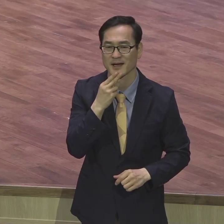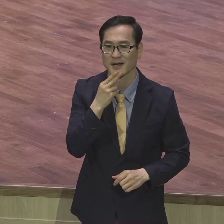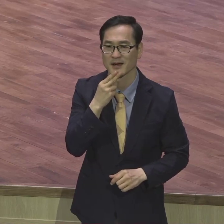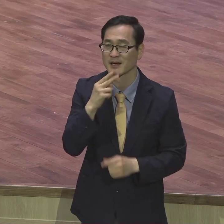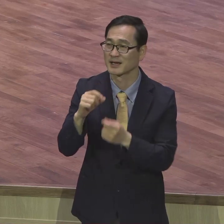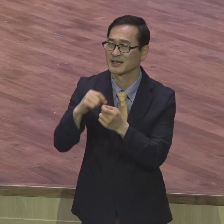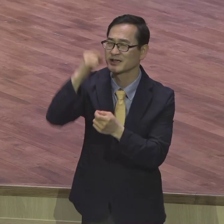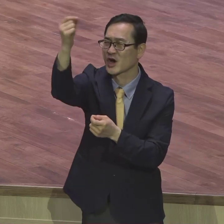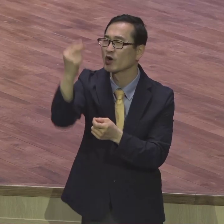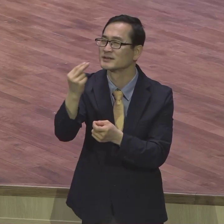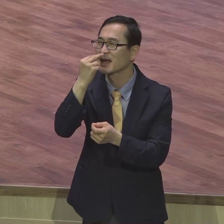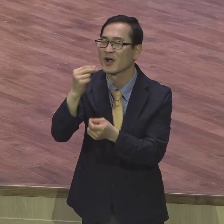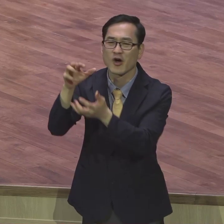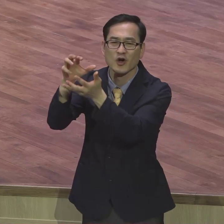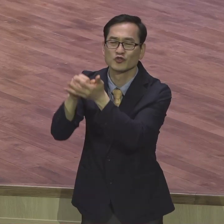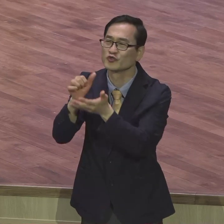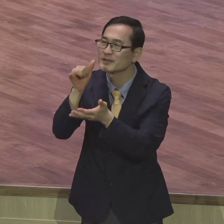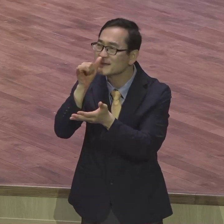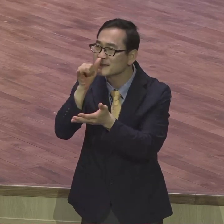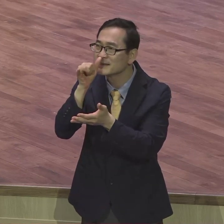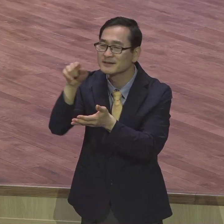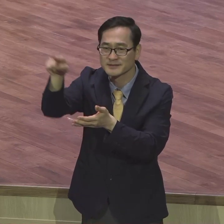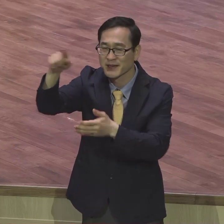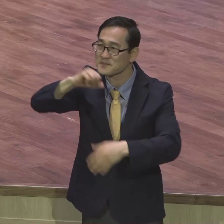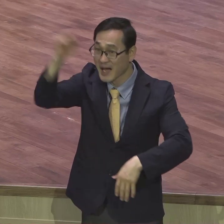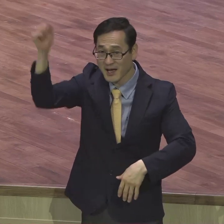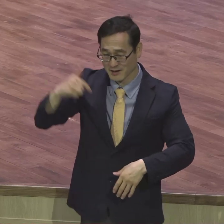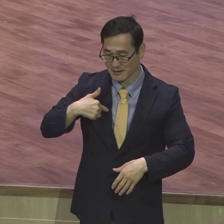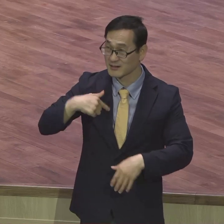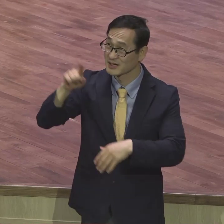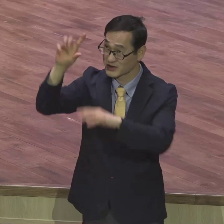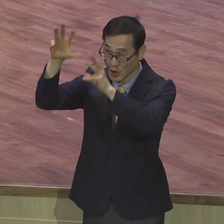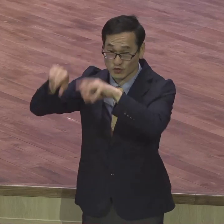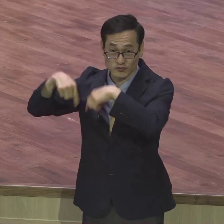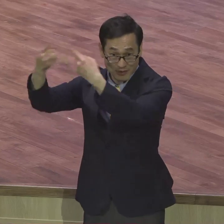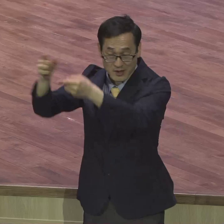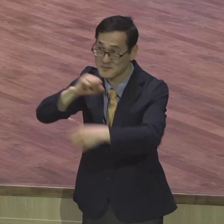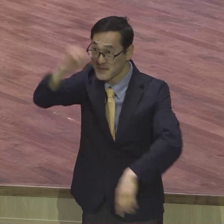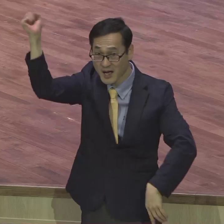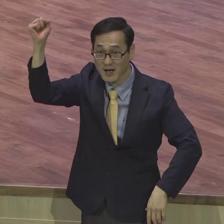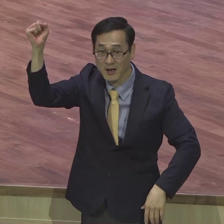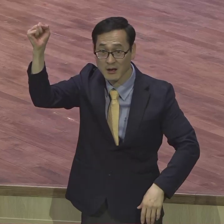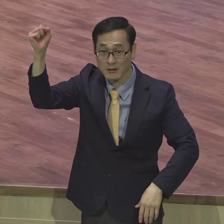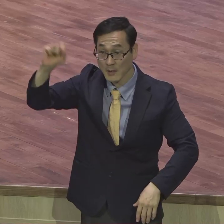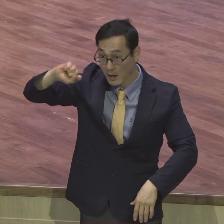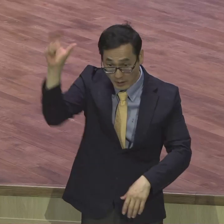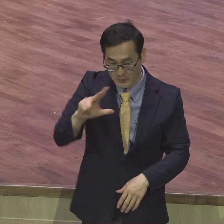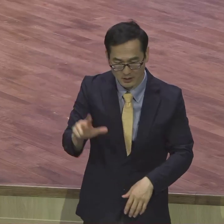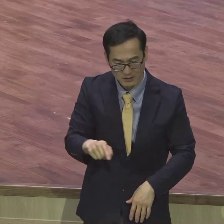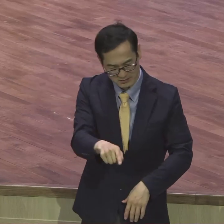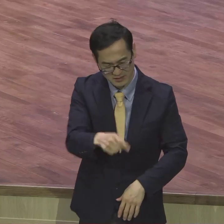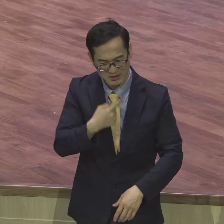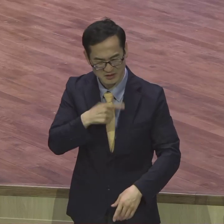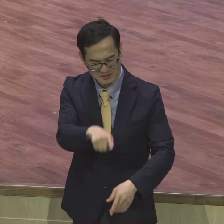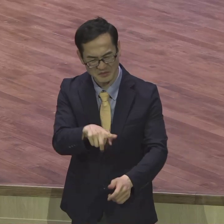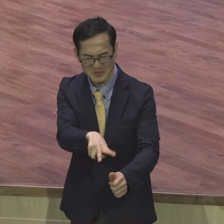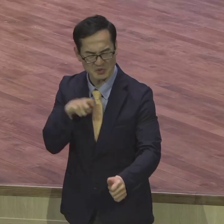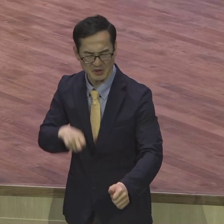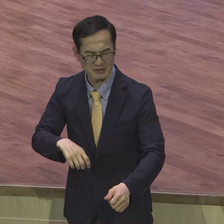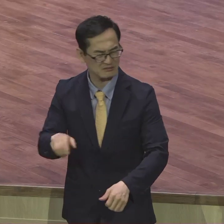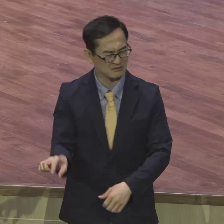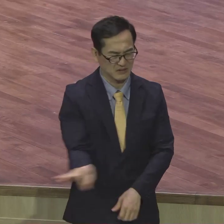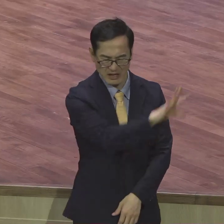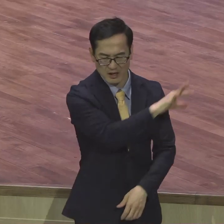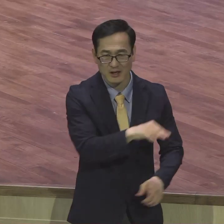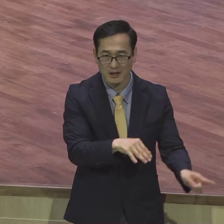들어온 사람이 다시 사망의 세계로 들어가는 법은 없다. 한 번 구원은